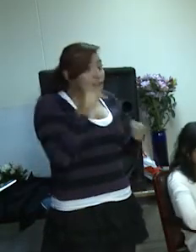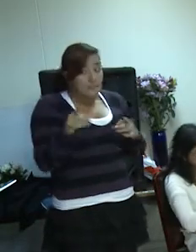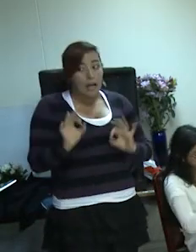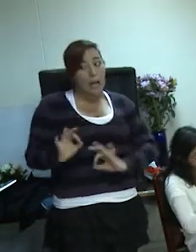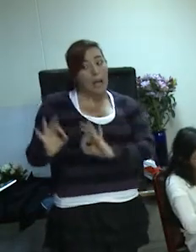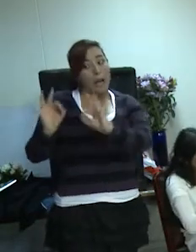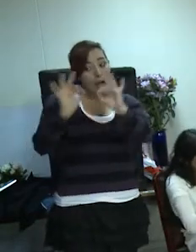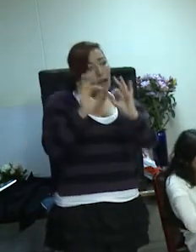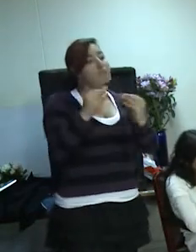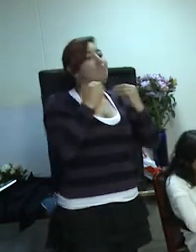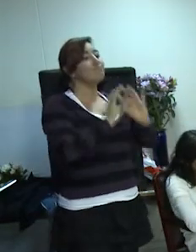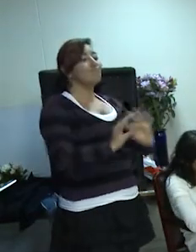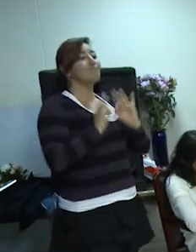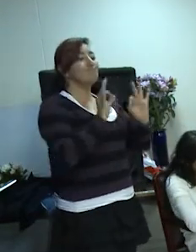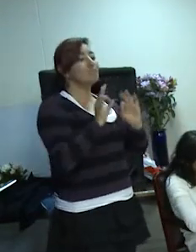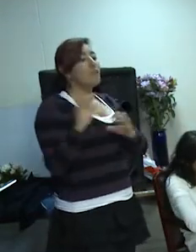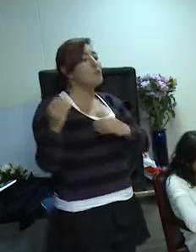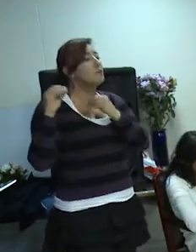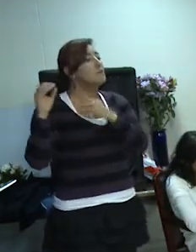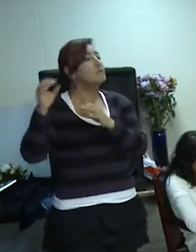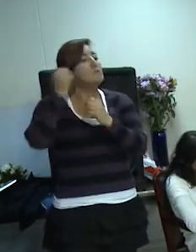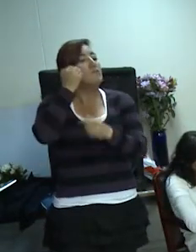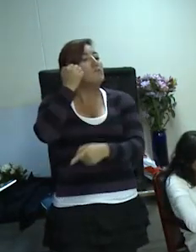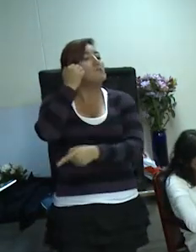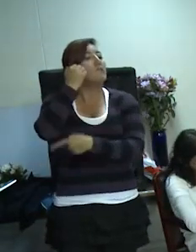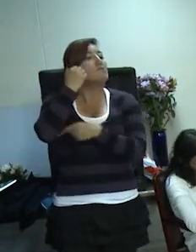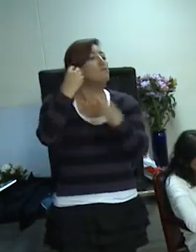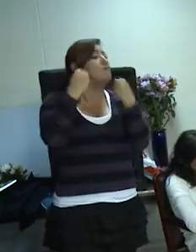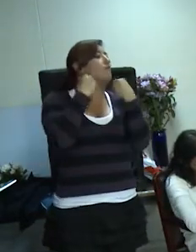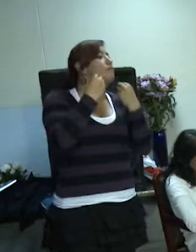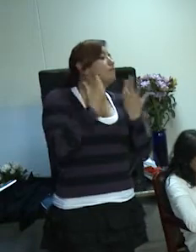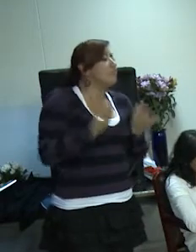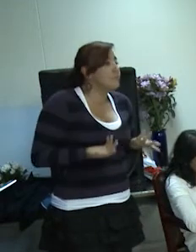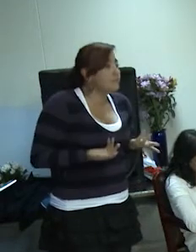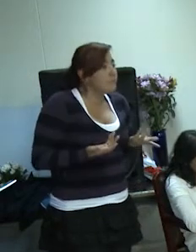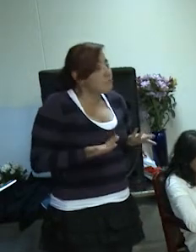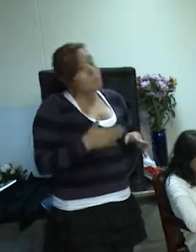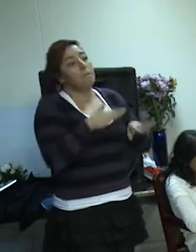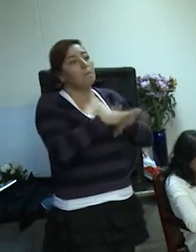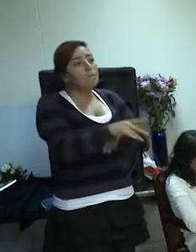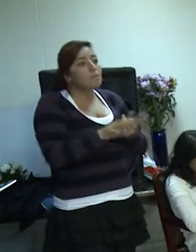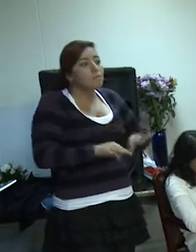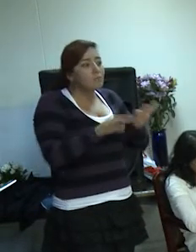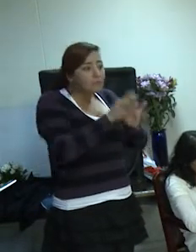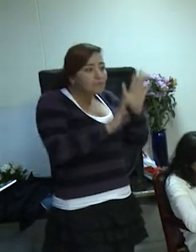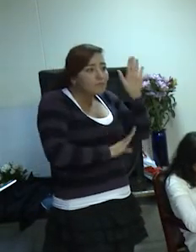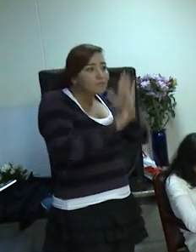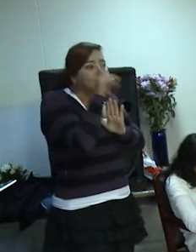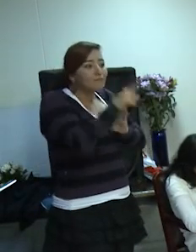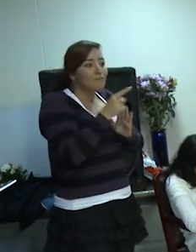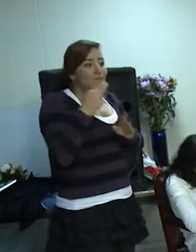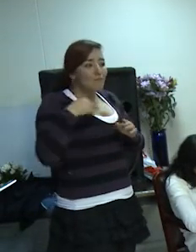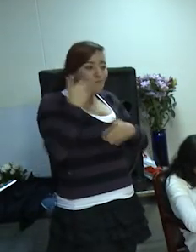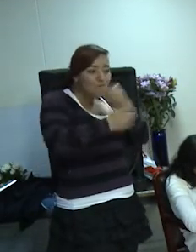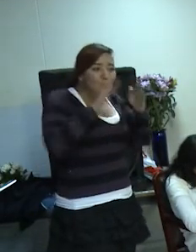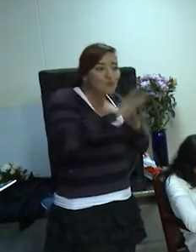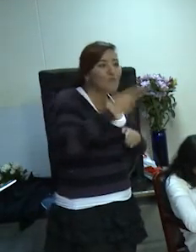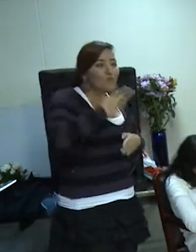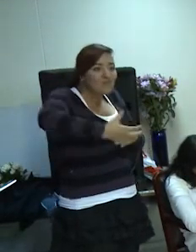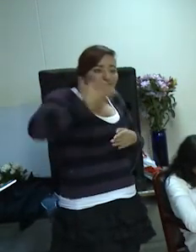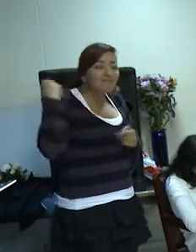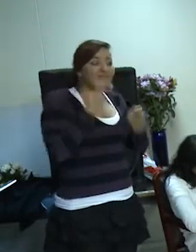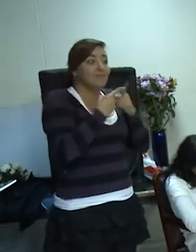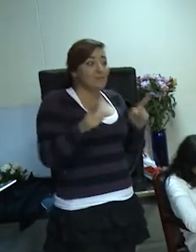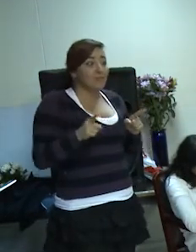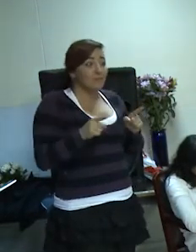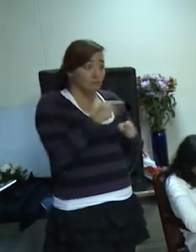esto. Nosotros nos jugamos también el desarrollo y la, el potencial, el desarrollo de un proyecto histórico diferente, y